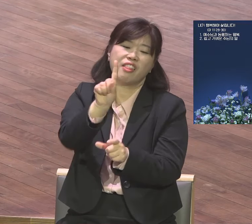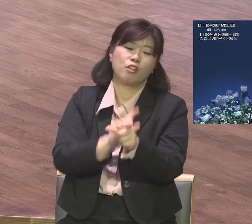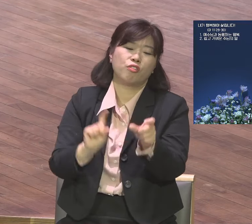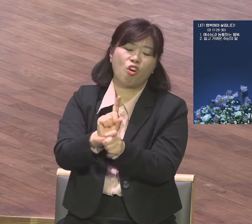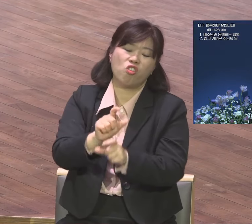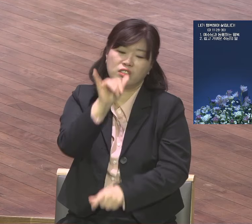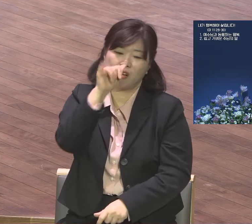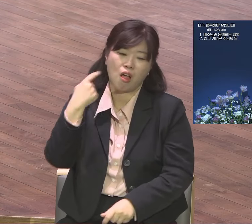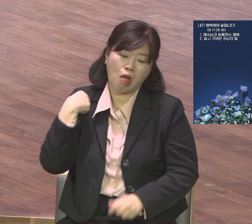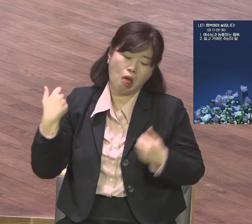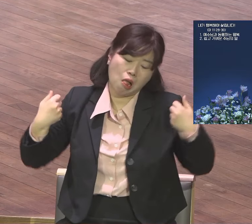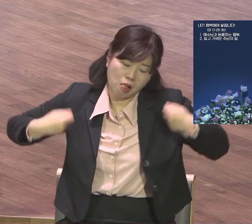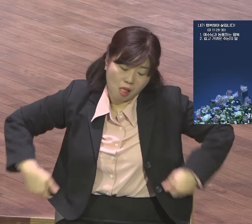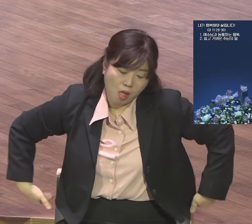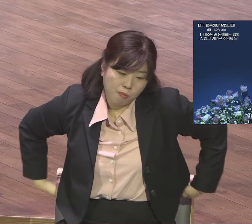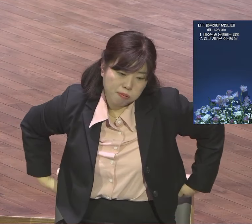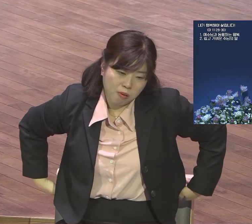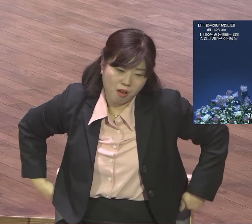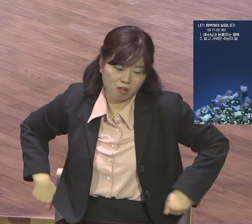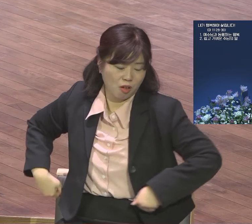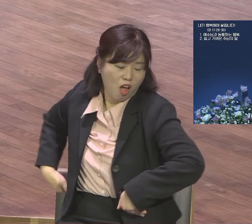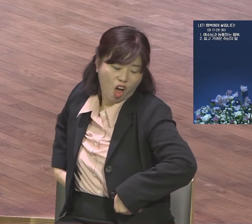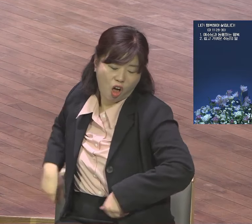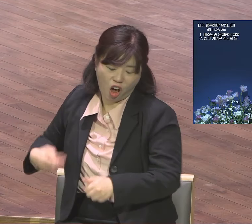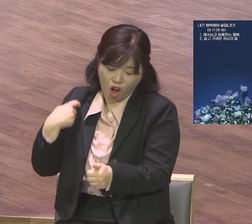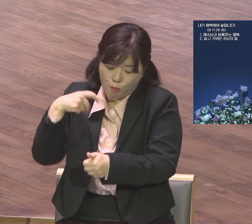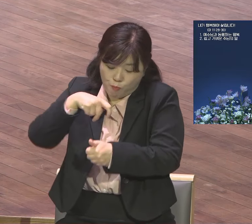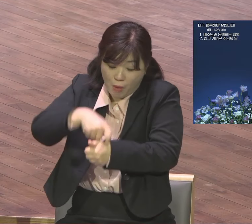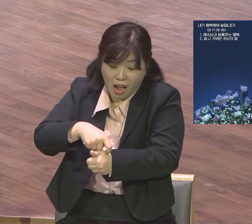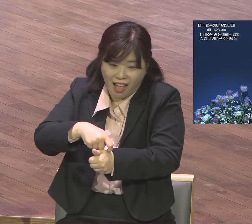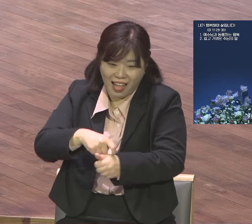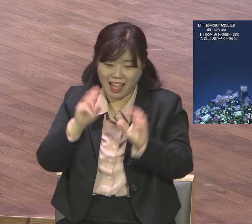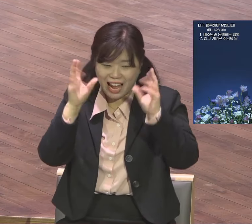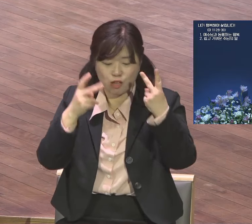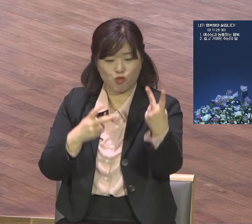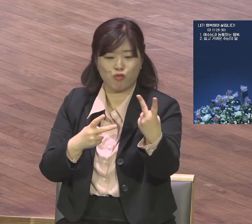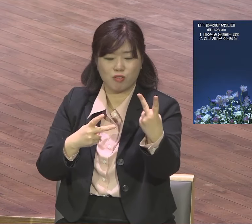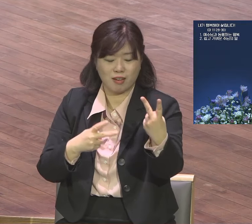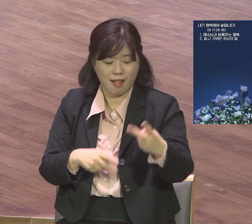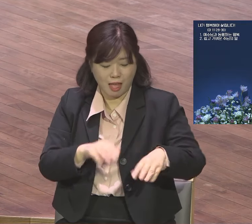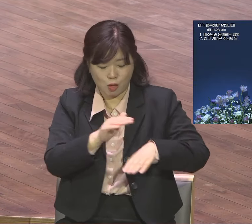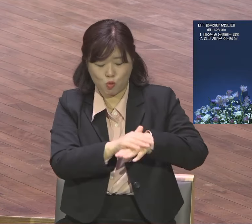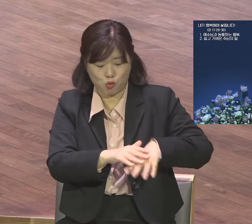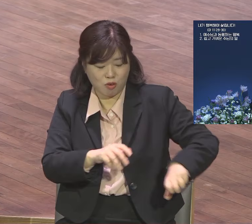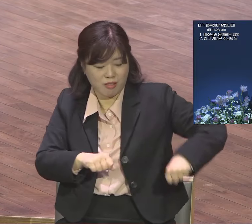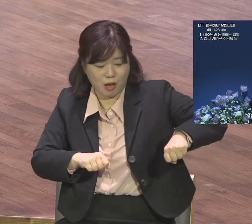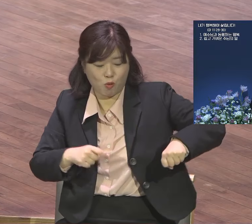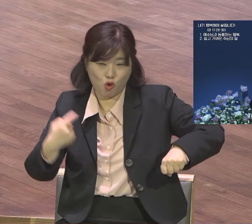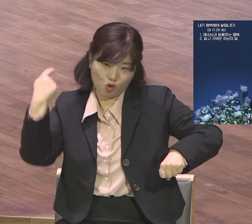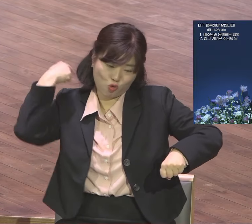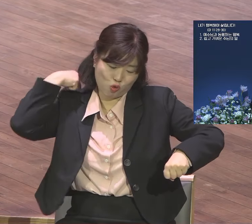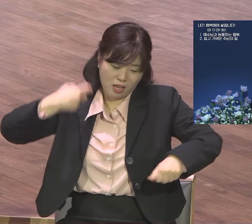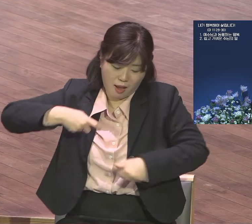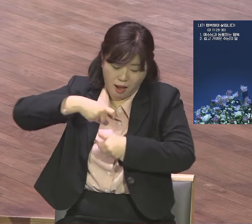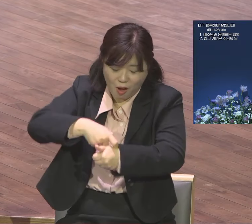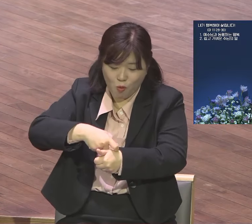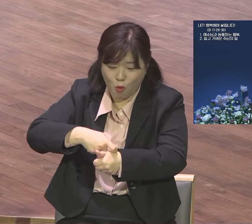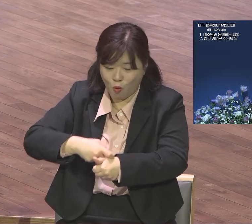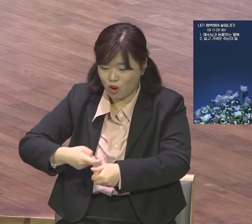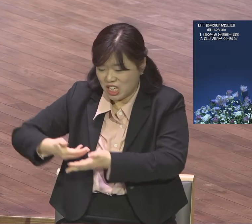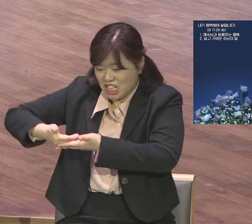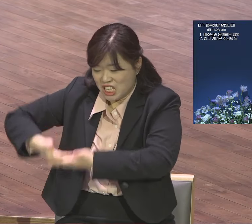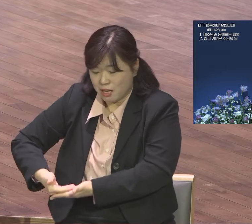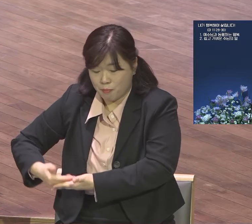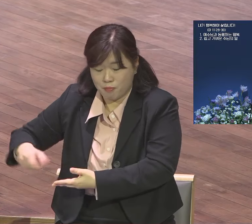밝은지요. 저는 짧은 시간이었지만 큰 깨달음을 얻었습니다. 정말 마음으로부터